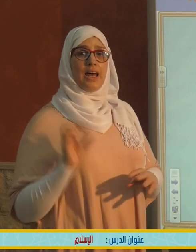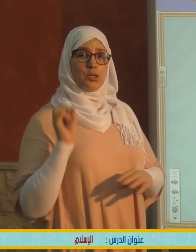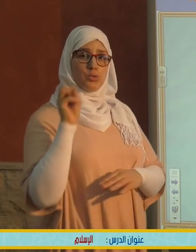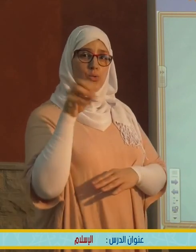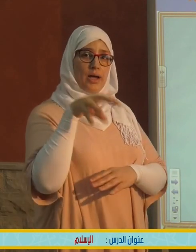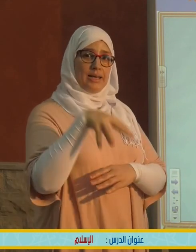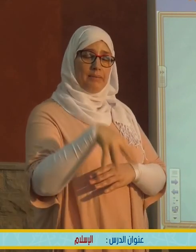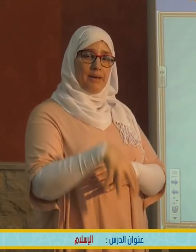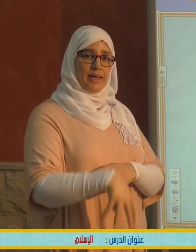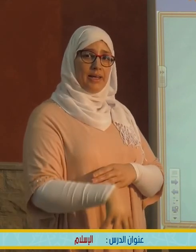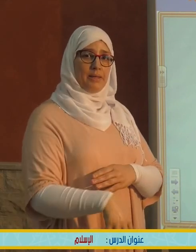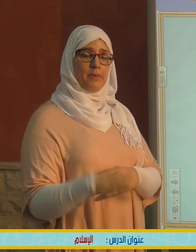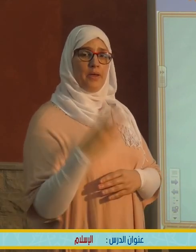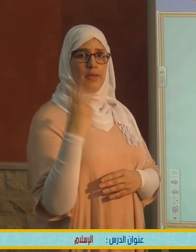صلاة المغرب